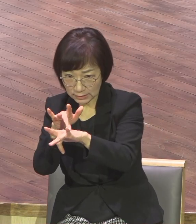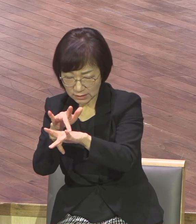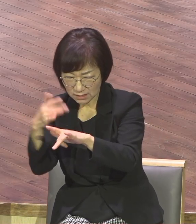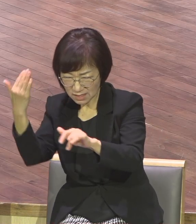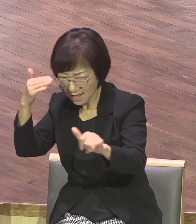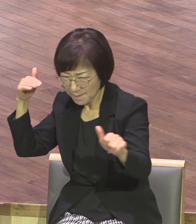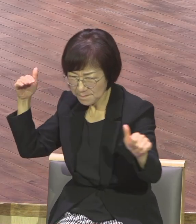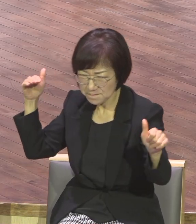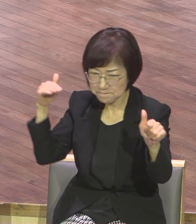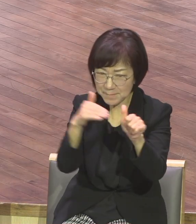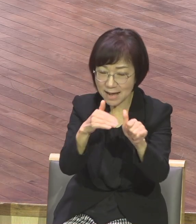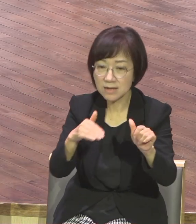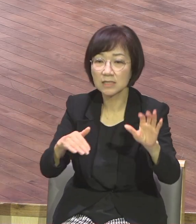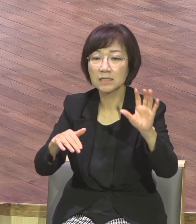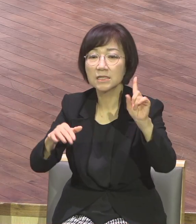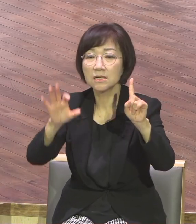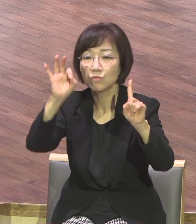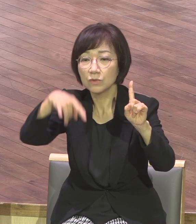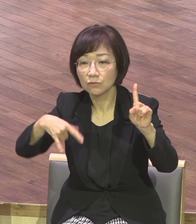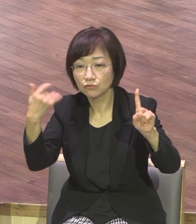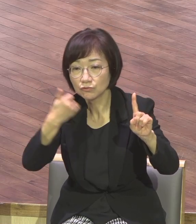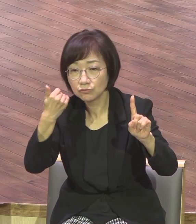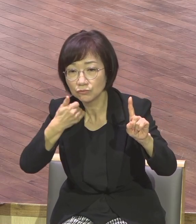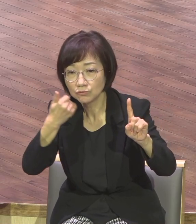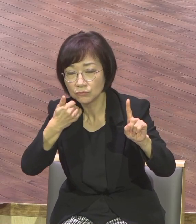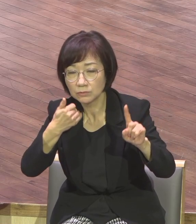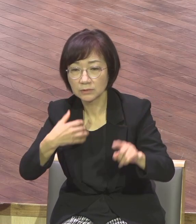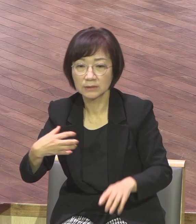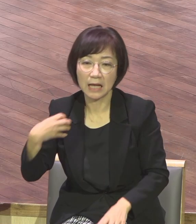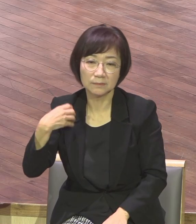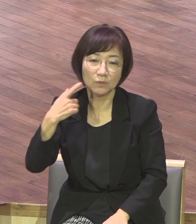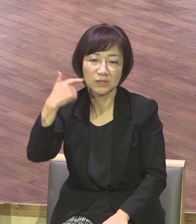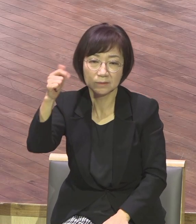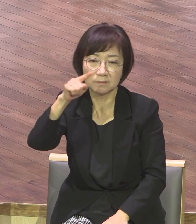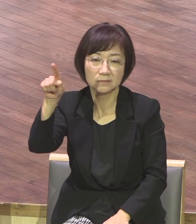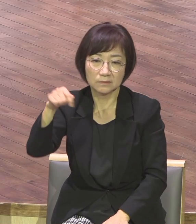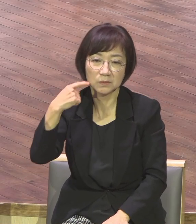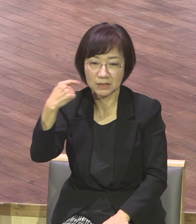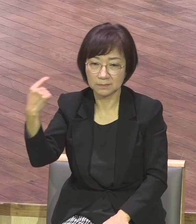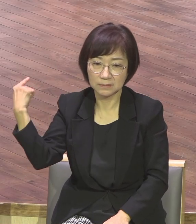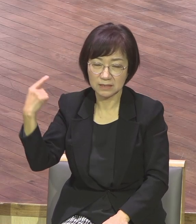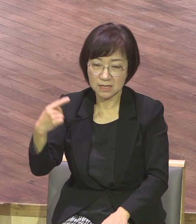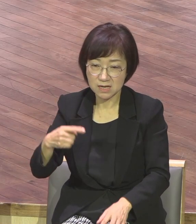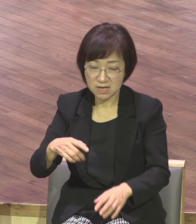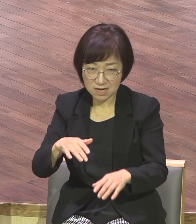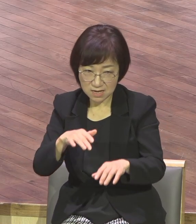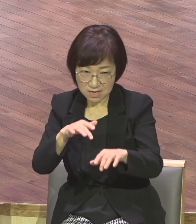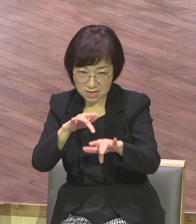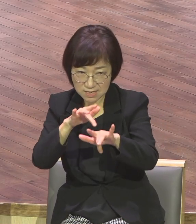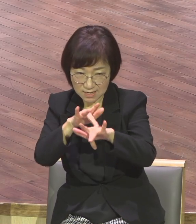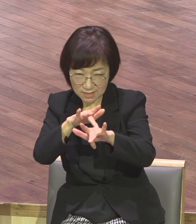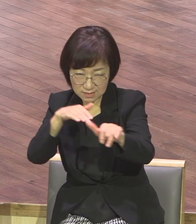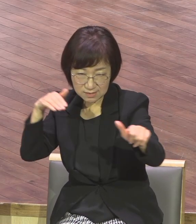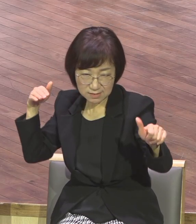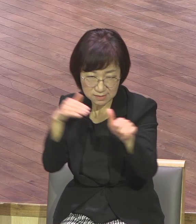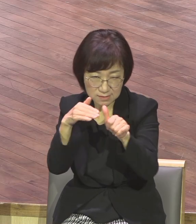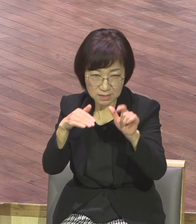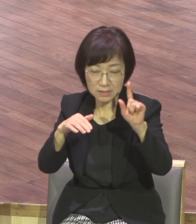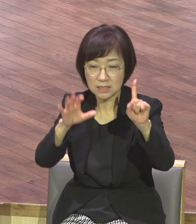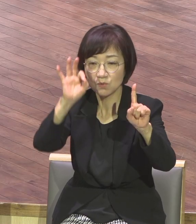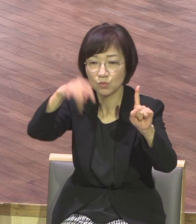이 교회 무너뜨려 누구 공격하겠어? 담임 목사지요, 뭐. 그래서 여러분이 단임 목사로서 기도해 주셔야